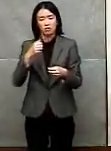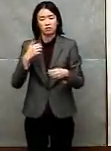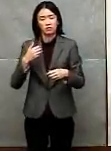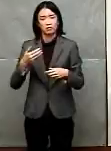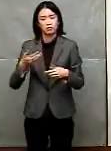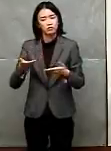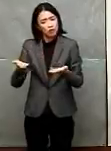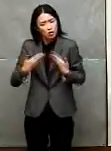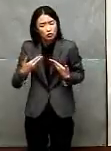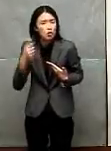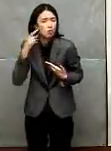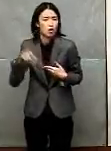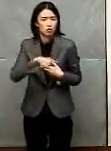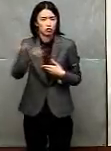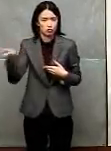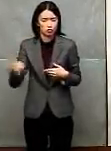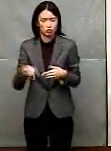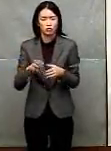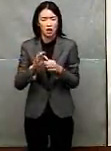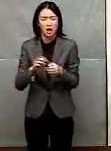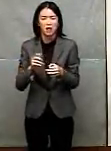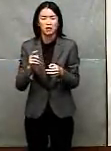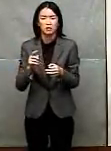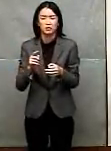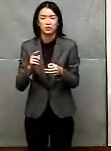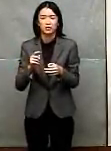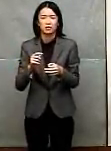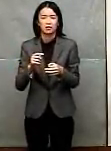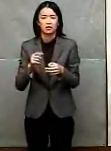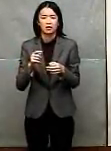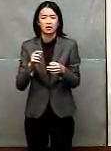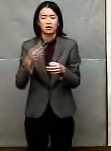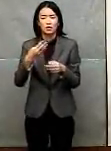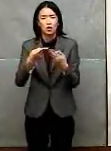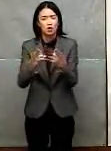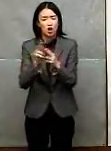あとはどういうと言われましても、